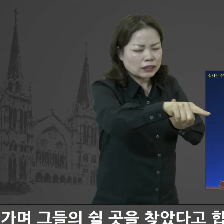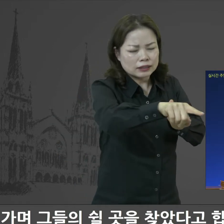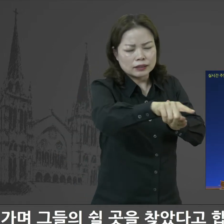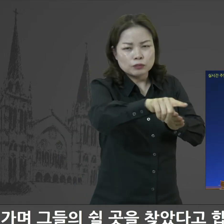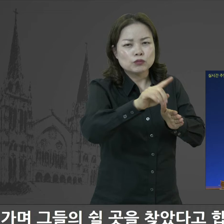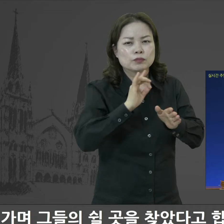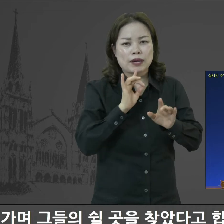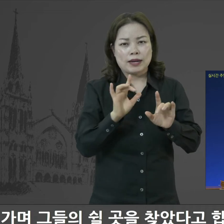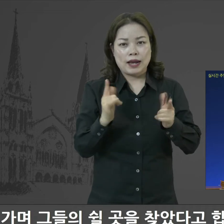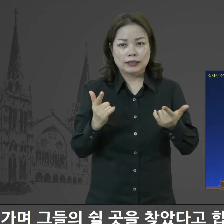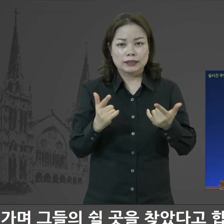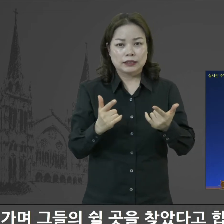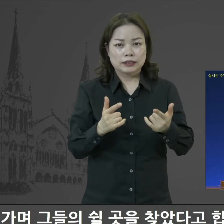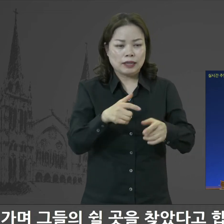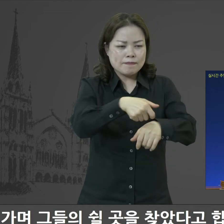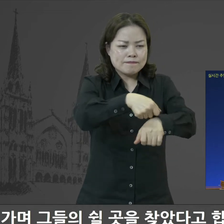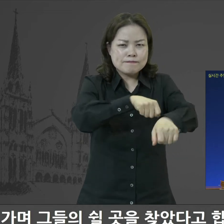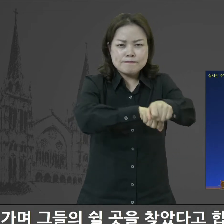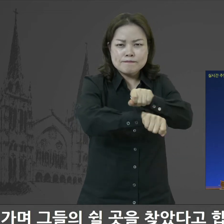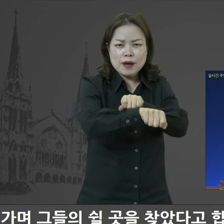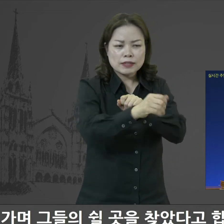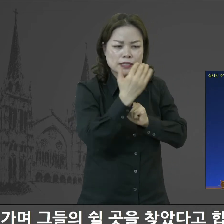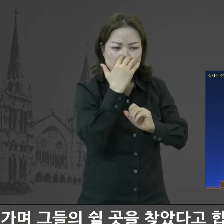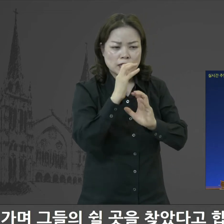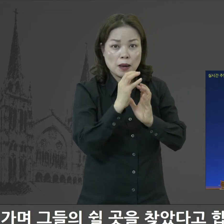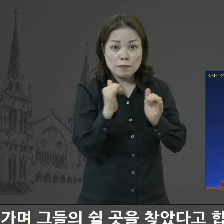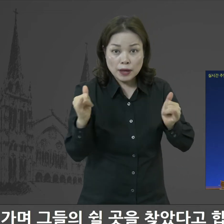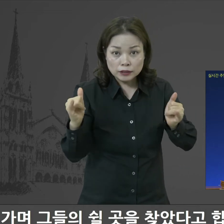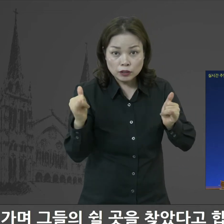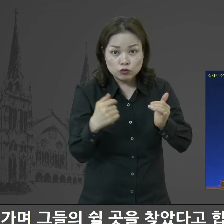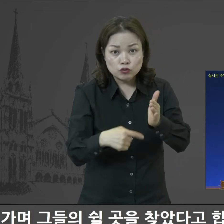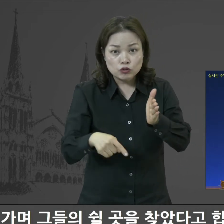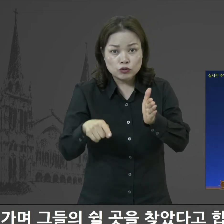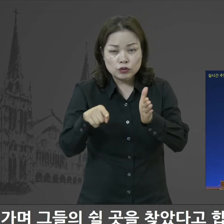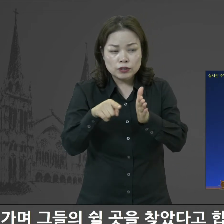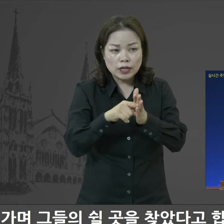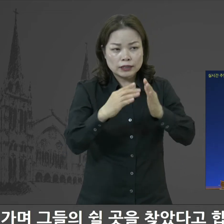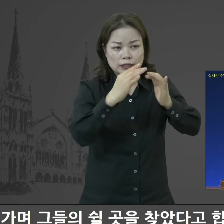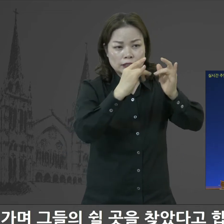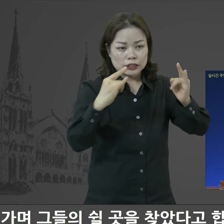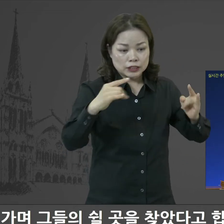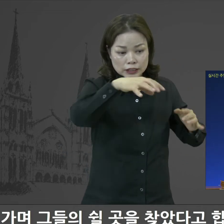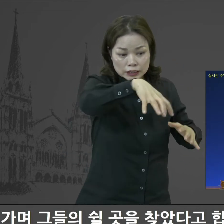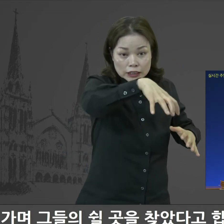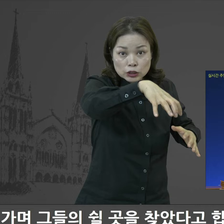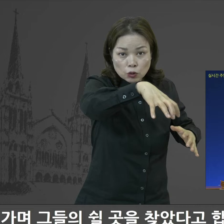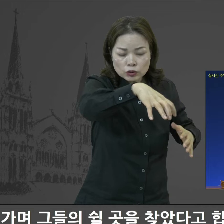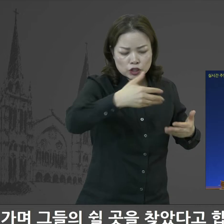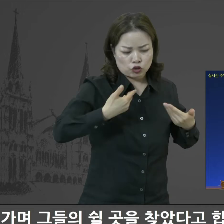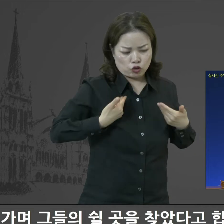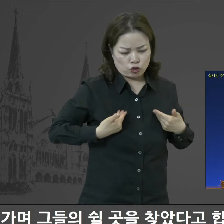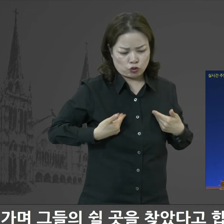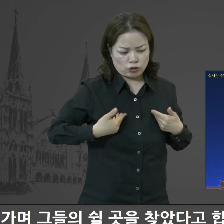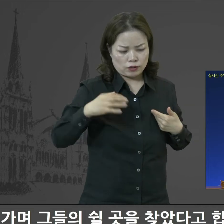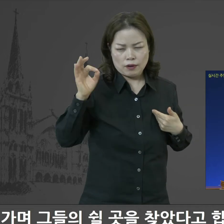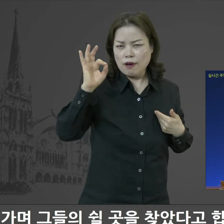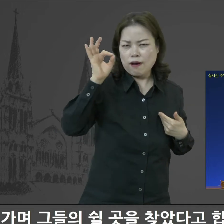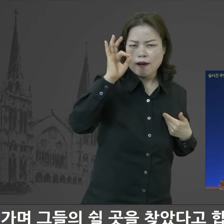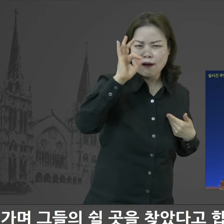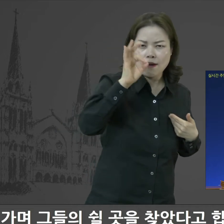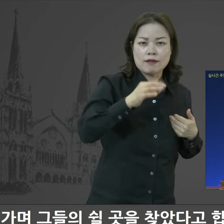것이 아니라 앞에서 적극적으로 이스라엘 백성들의 진을 칠 쉴 곳을 찾아주셨다는